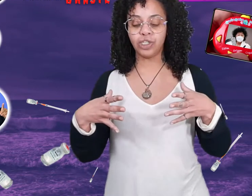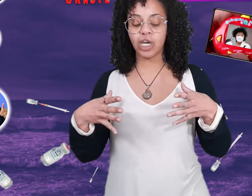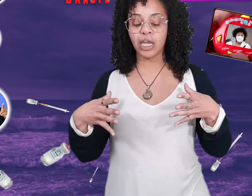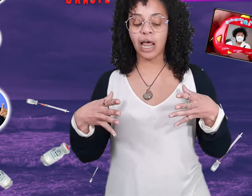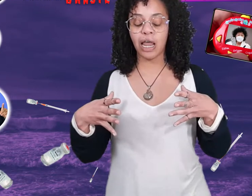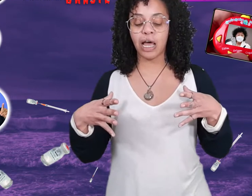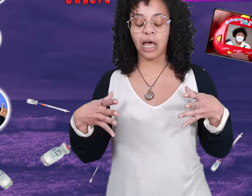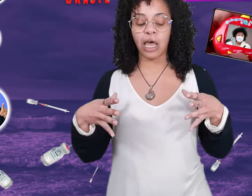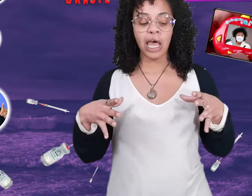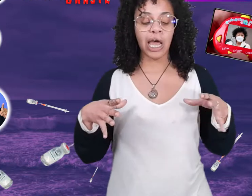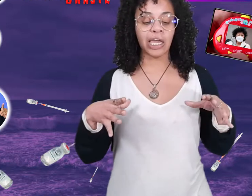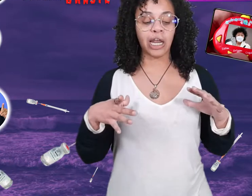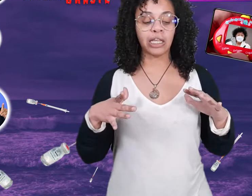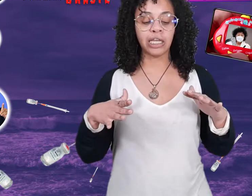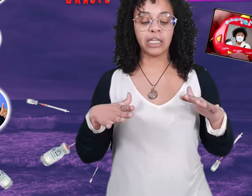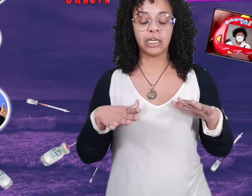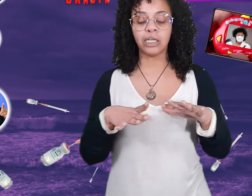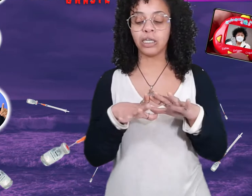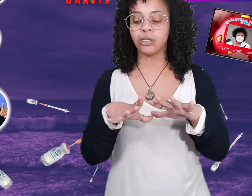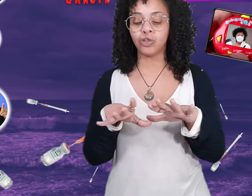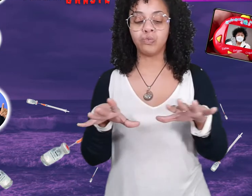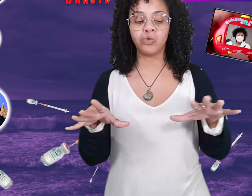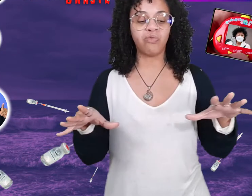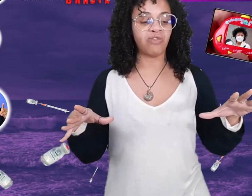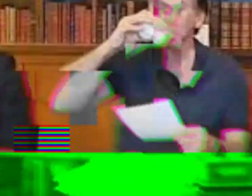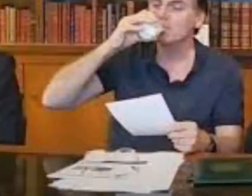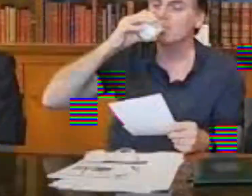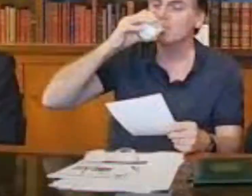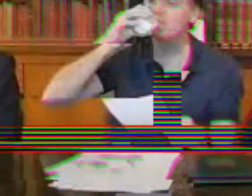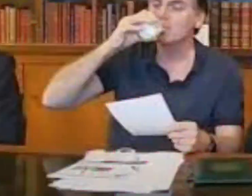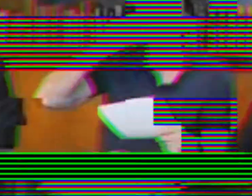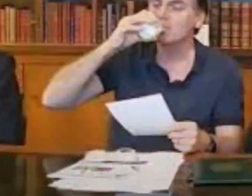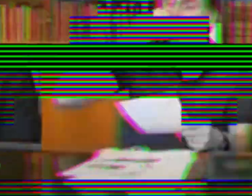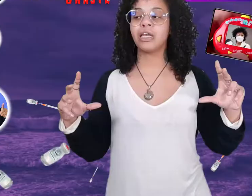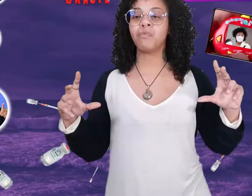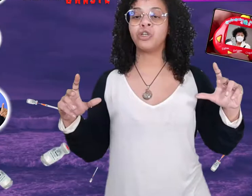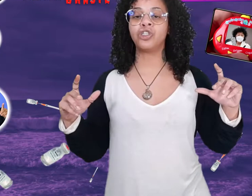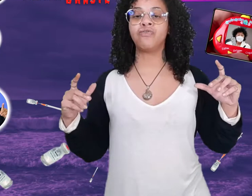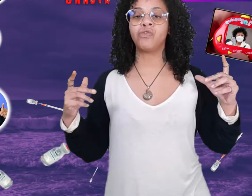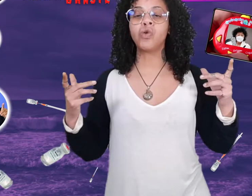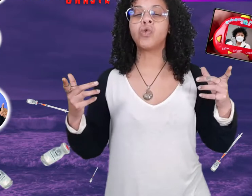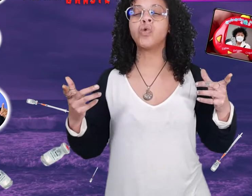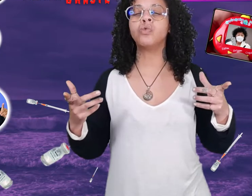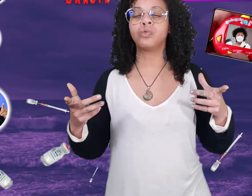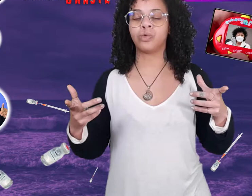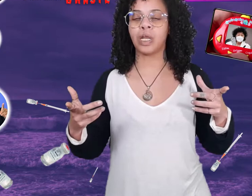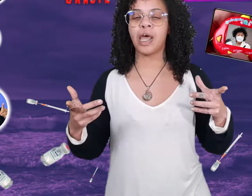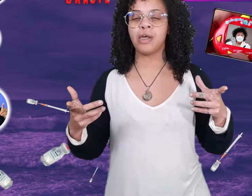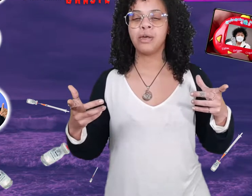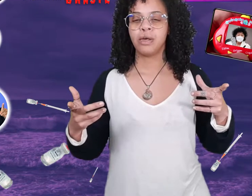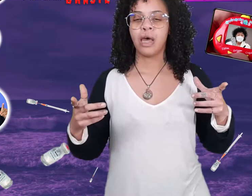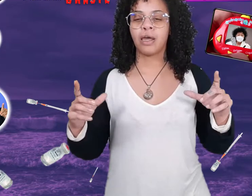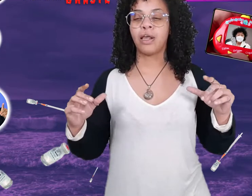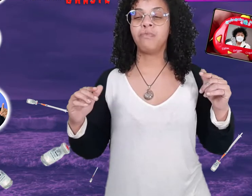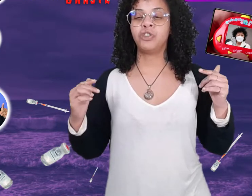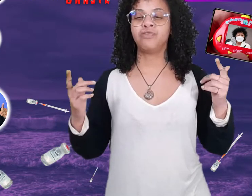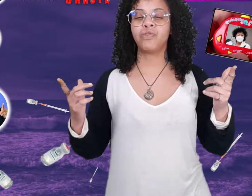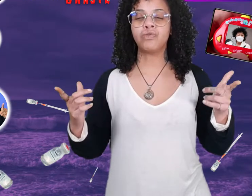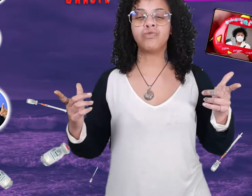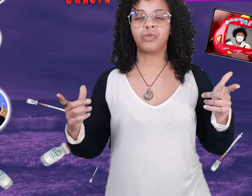existe aquela treta que todo mundo vê e existe aquele motivo oculto, né? Uhum. Aquele motivo oculto.